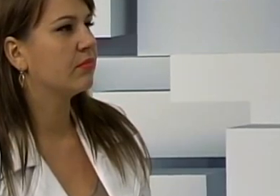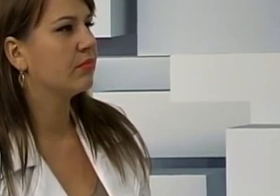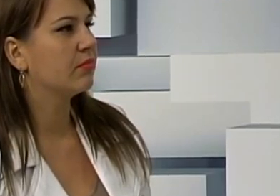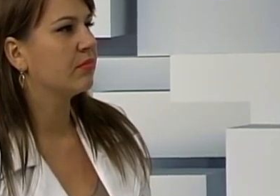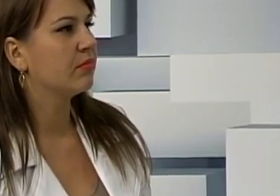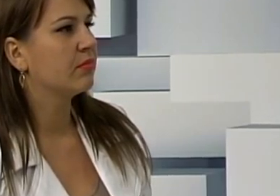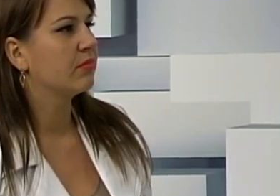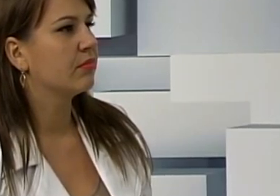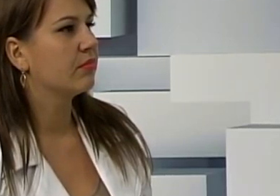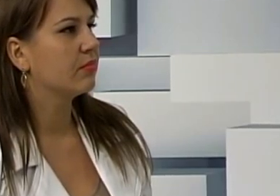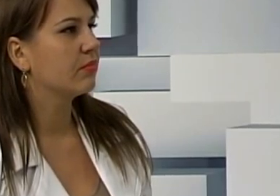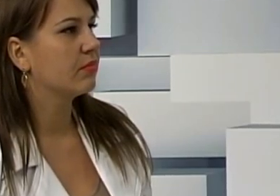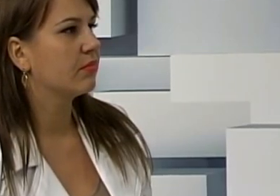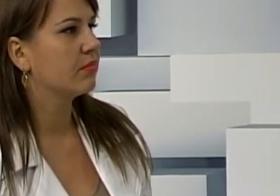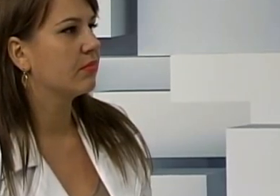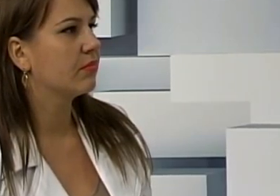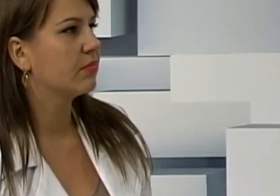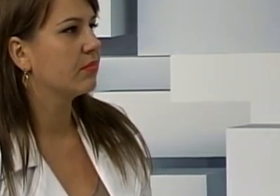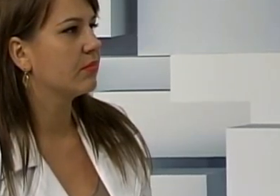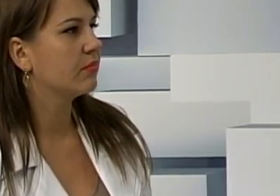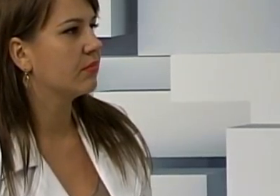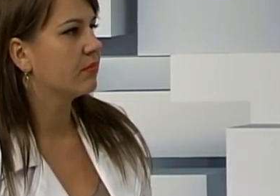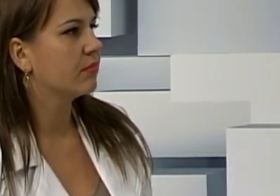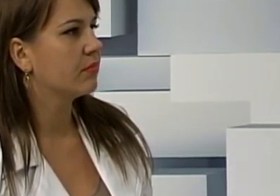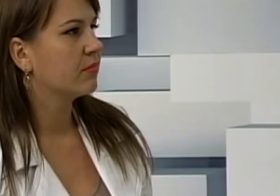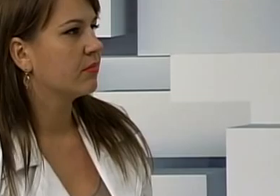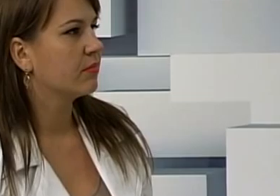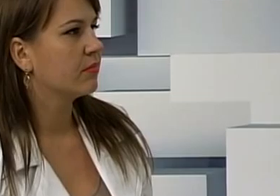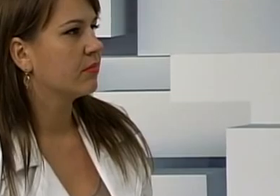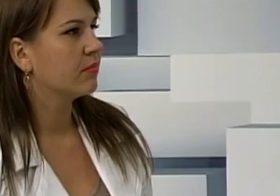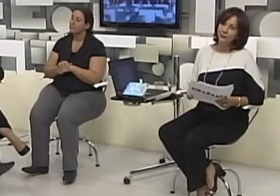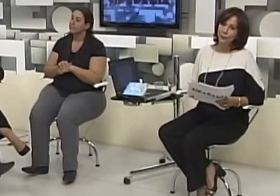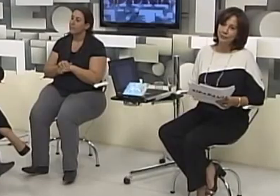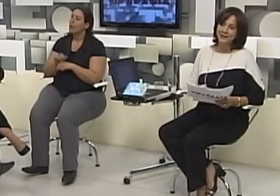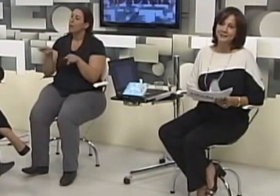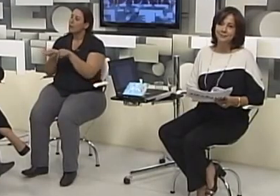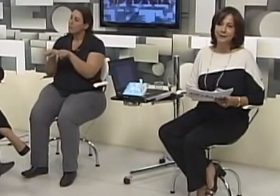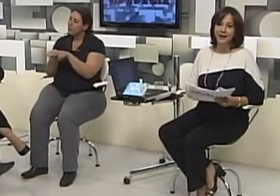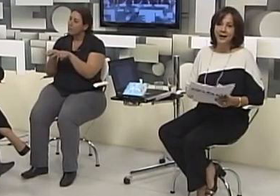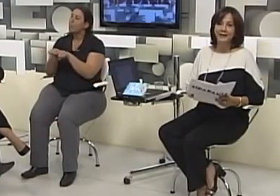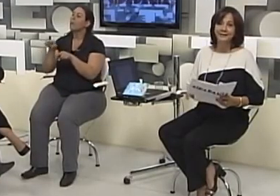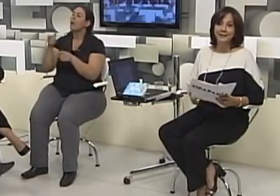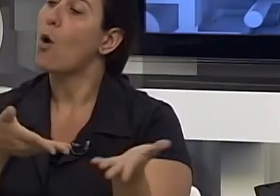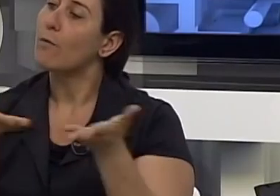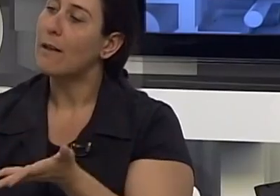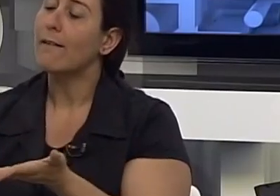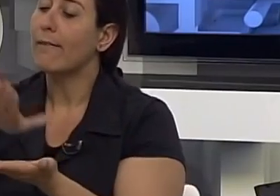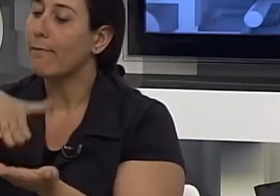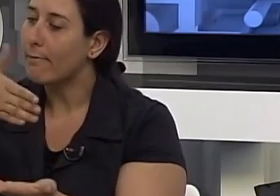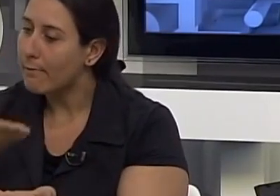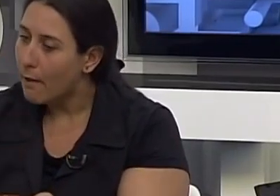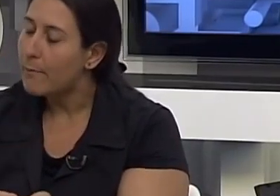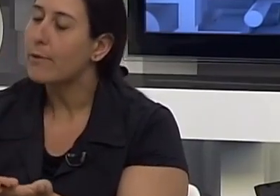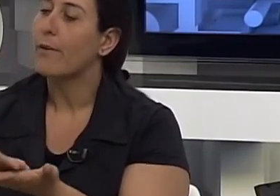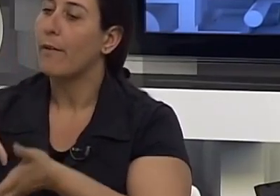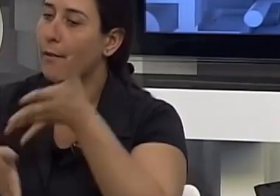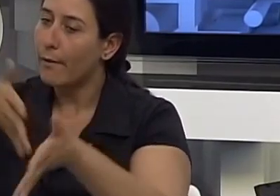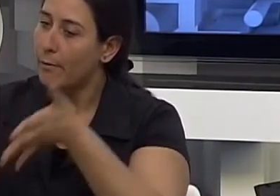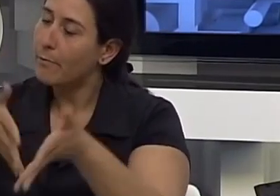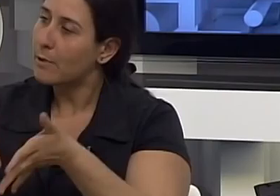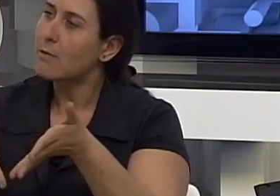Sul, IFRS, Carolina Comerlato Sperbi. E a nossa convidada também, a intérprete de